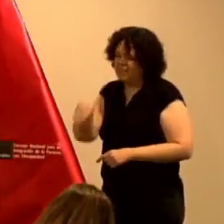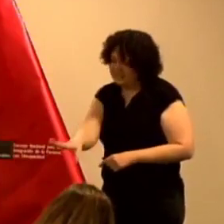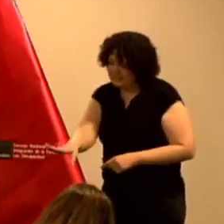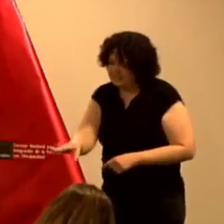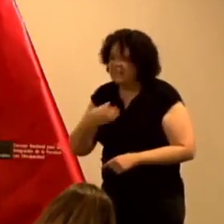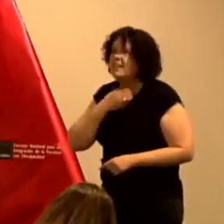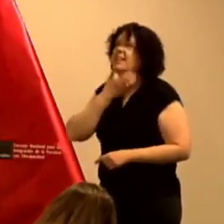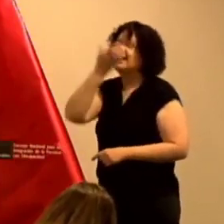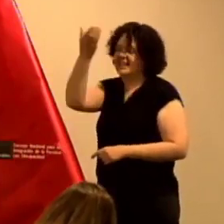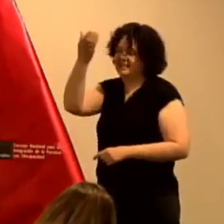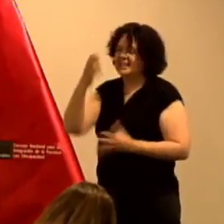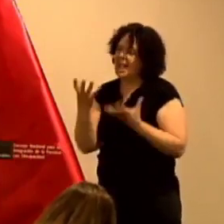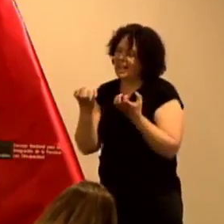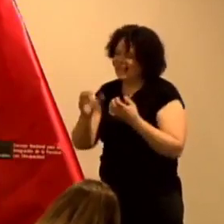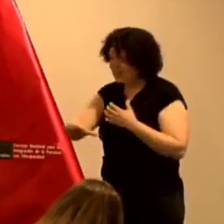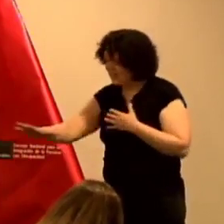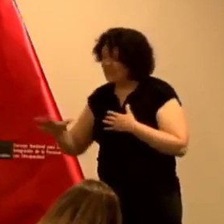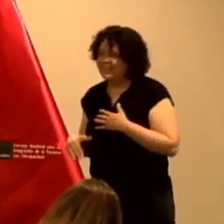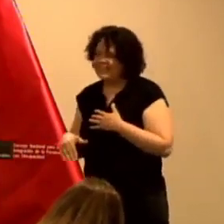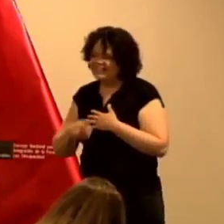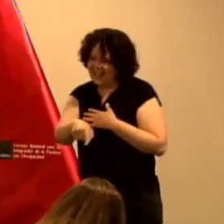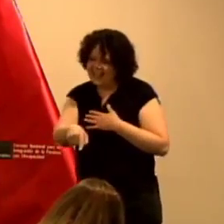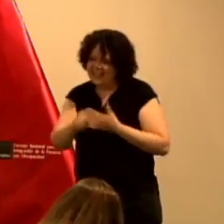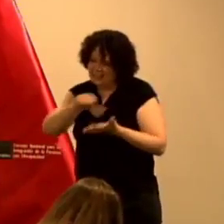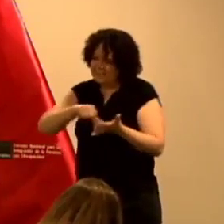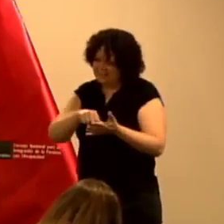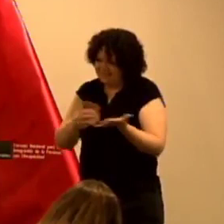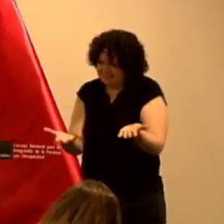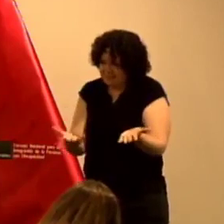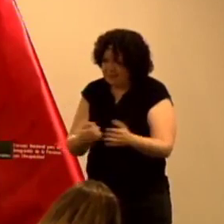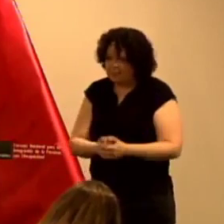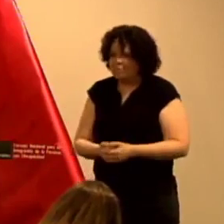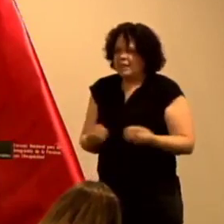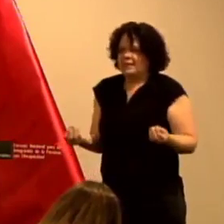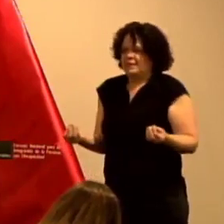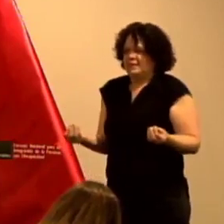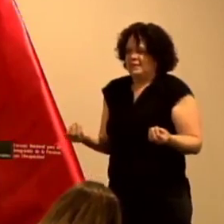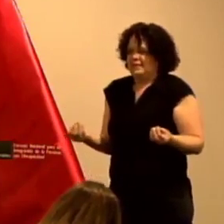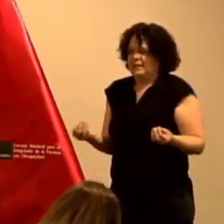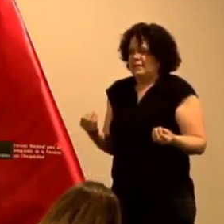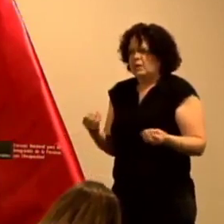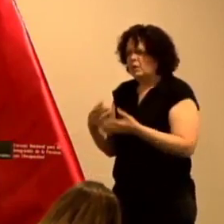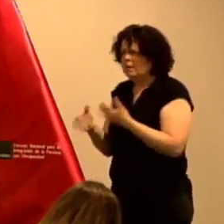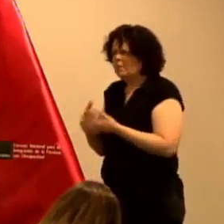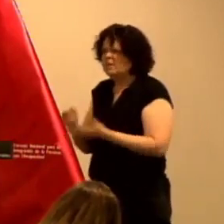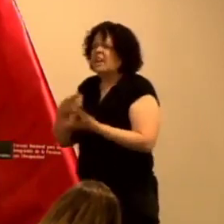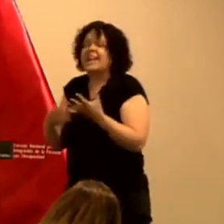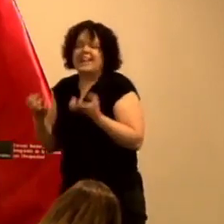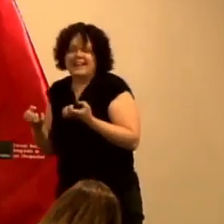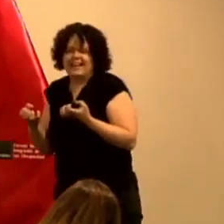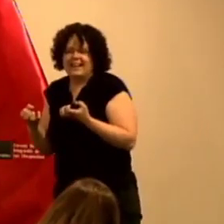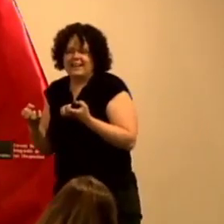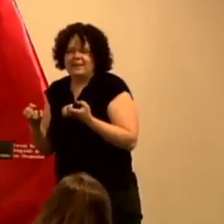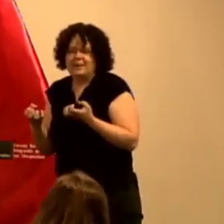niños pidan jirafa y elefante? No. ¿Está mal que un niño pida chocolate? Particularmente creo que no. El tema es qué hacemos nosotros al respecto, ¿no? ¿Qué